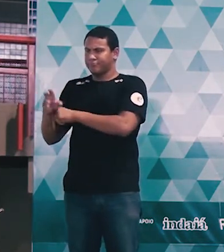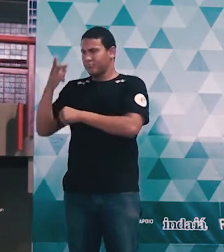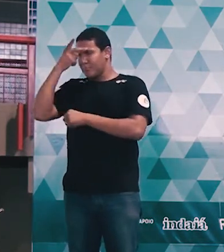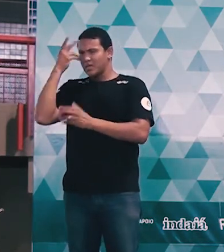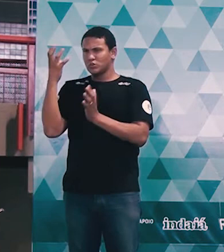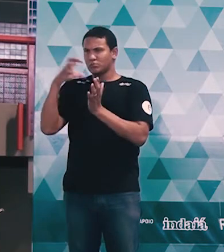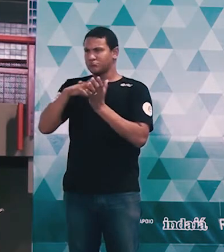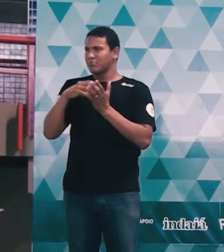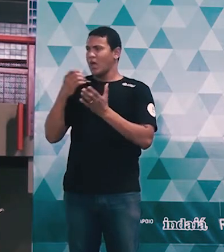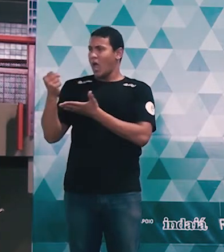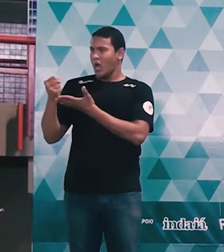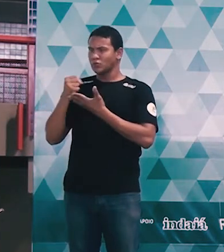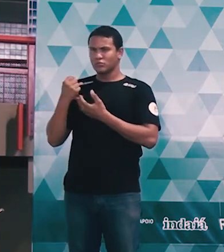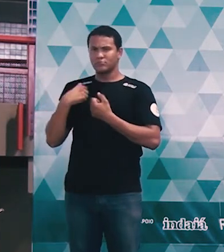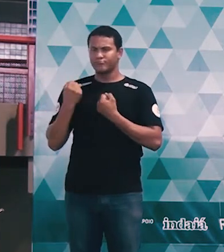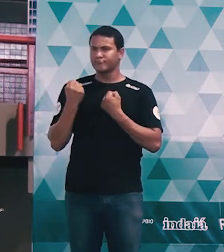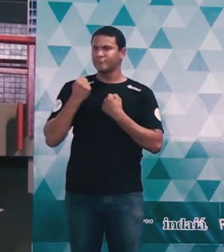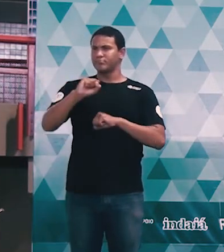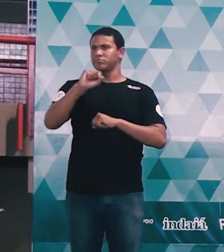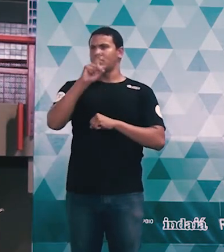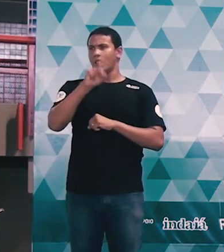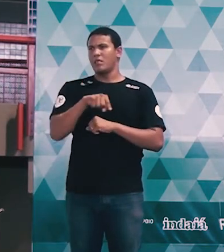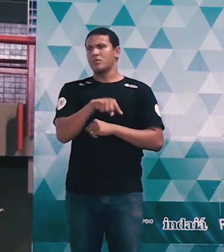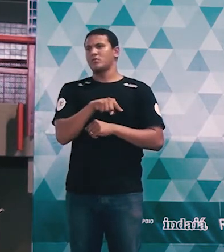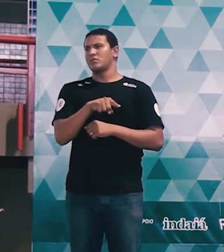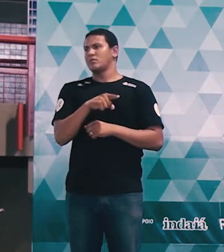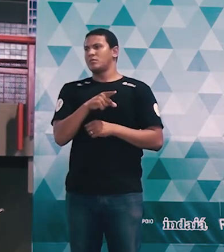no combate à doença, as quais